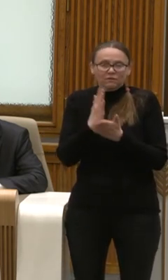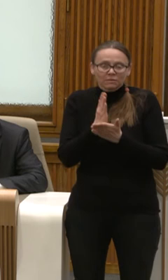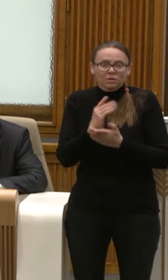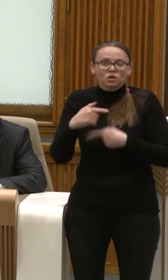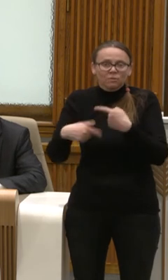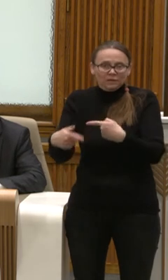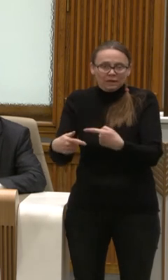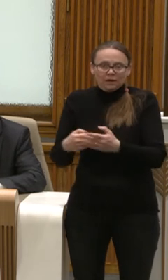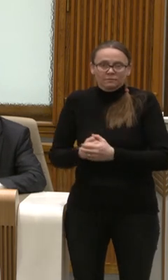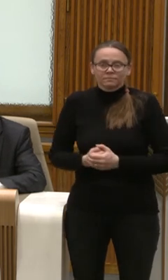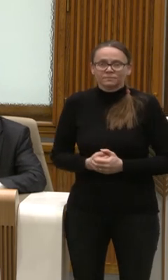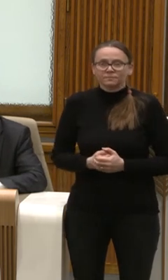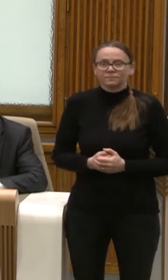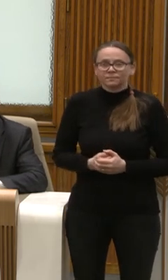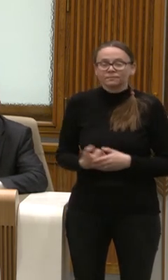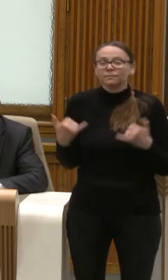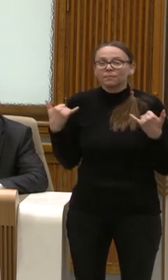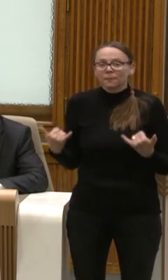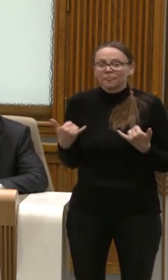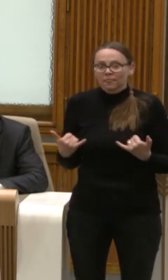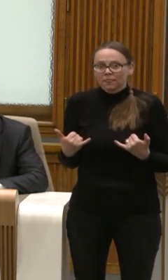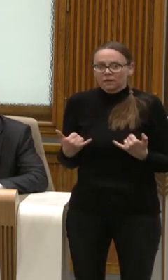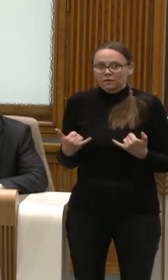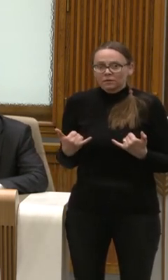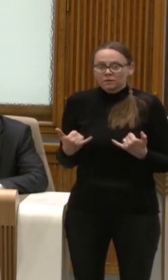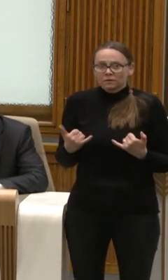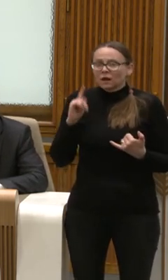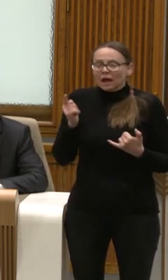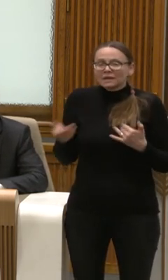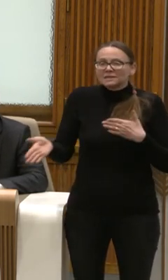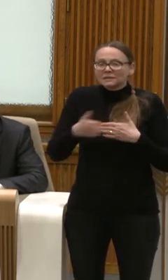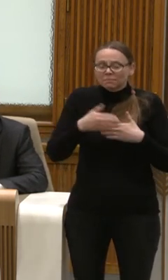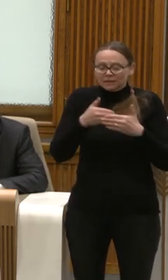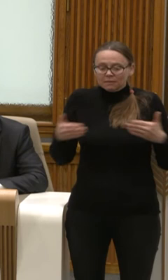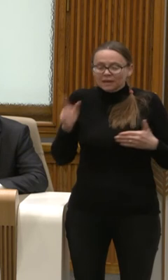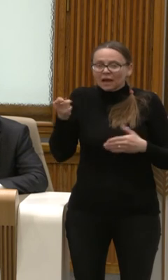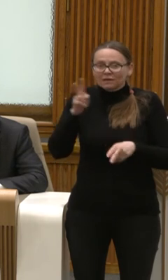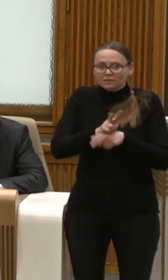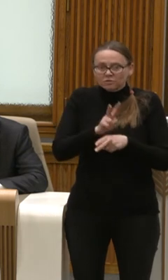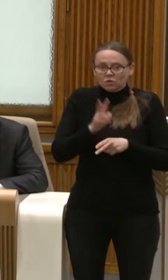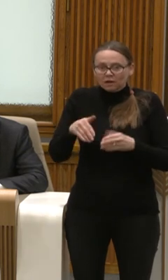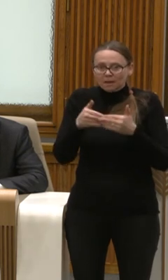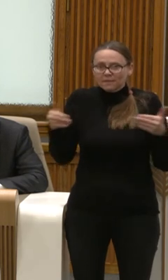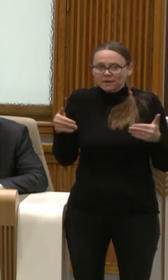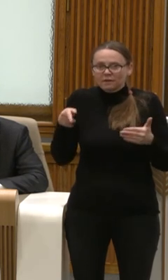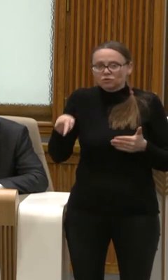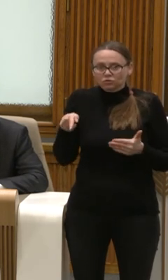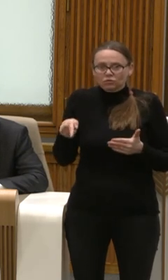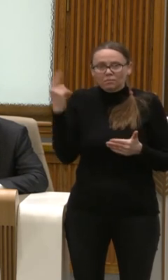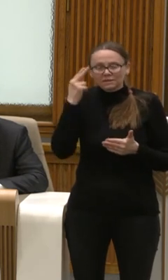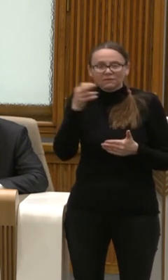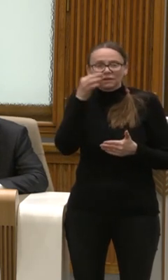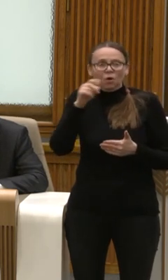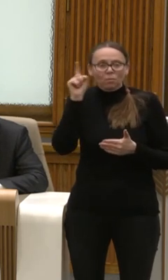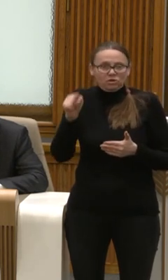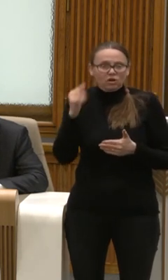poteka. Zdaj, kaj je zaprtje meje in kaj je nadzor na meji, to je pa seveda